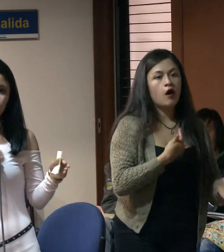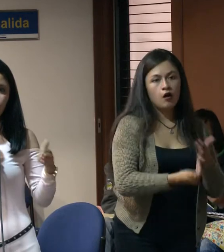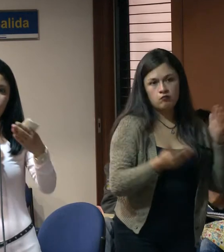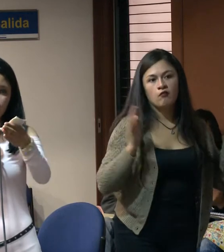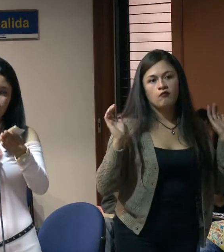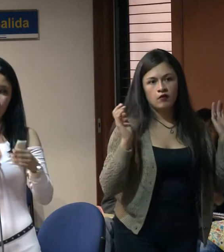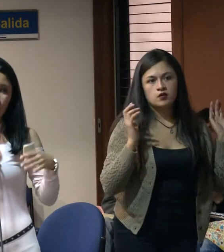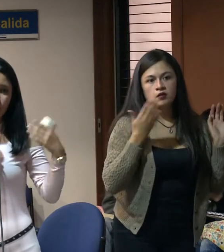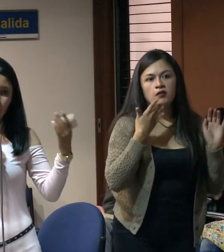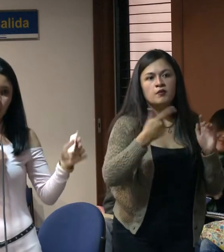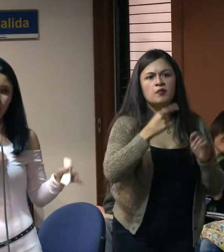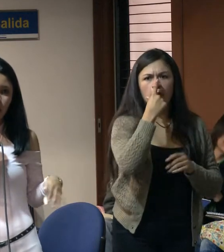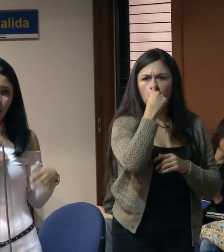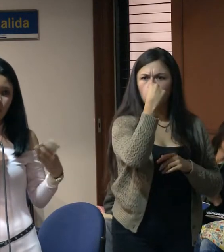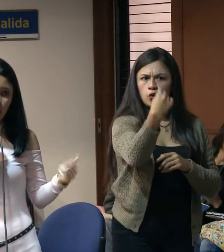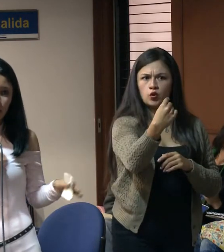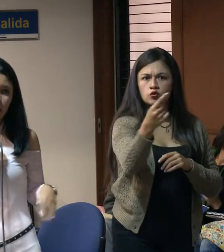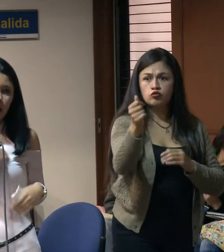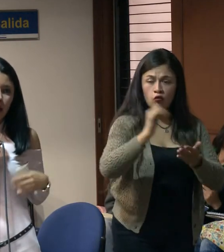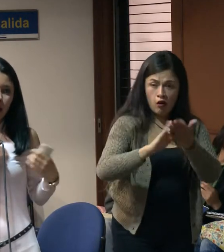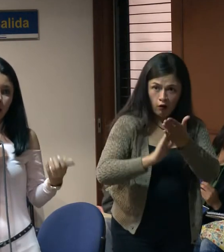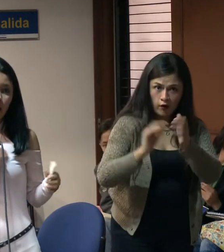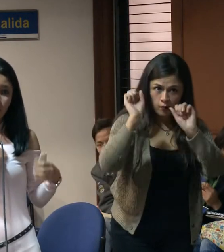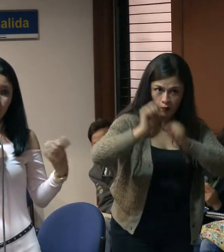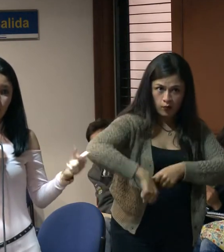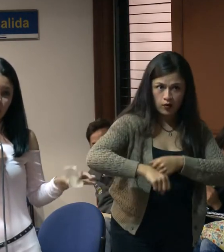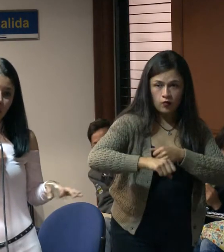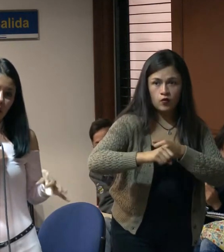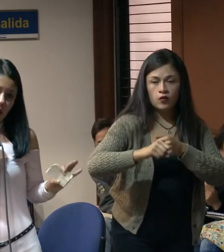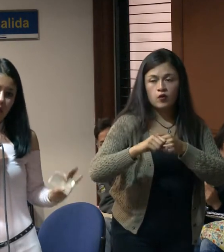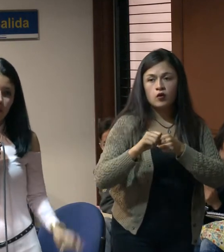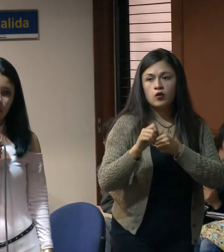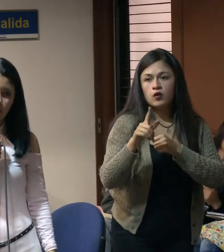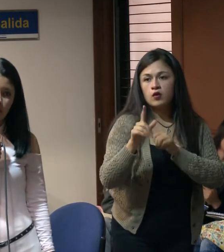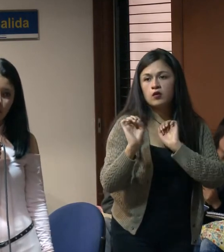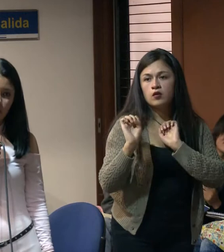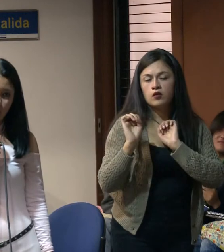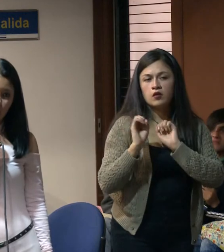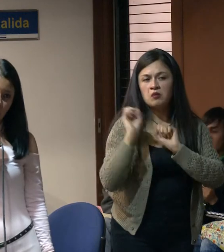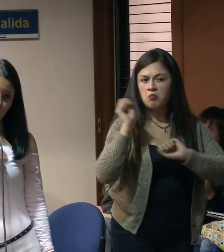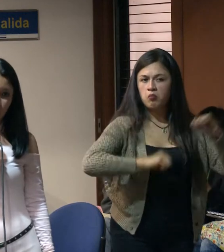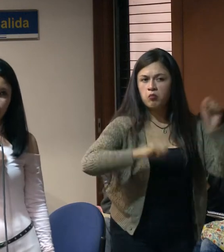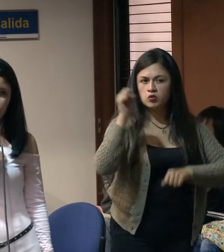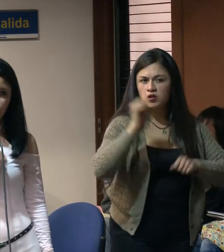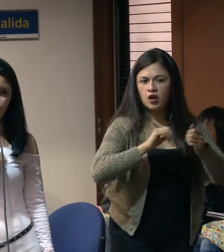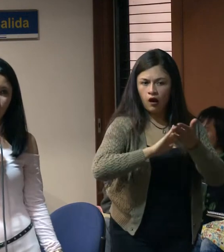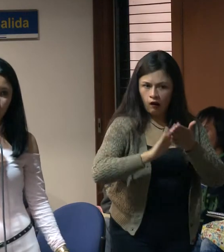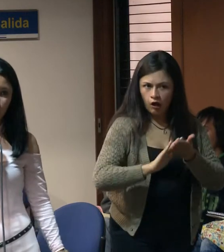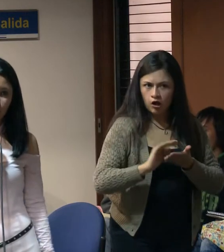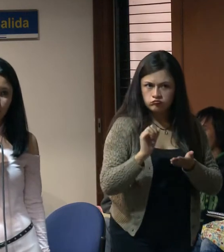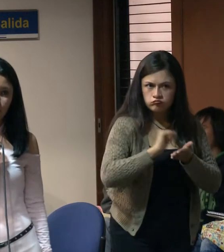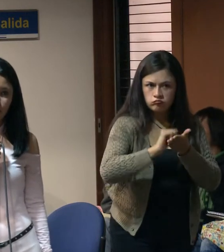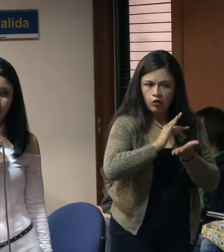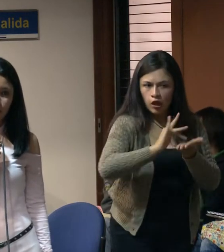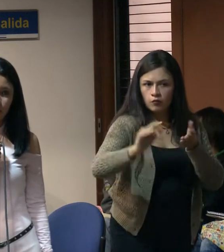en digamos Pinocho que se puede lavar y da la posibilidad de eso, de lo que tú mencionas,